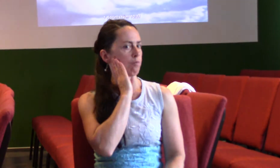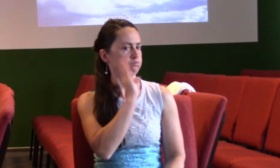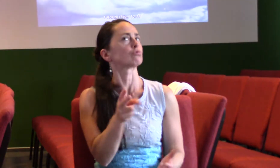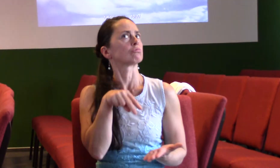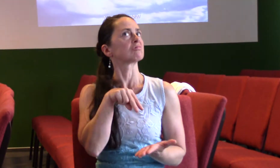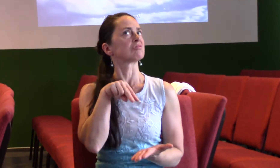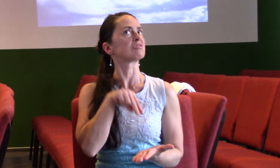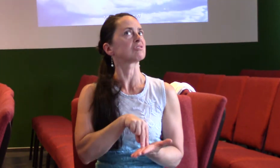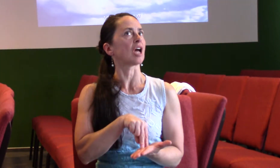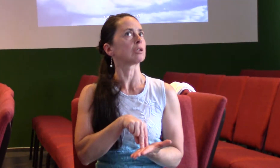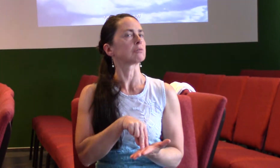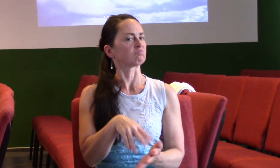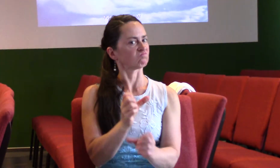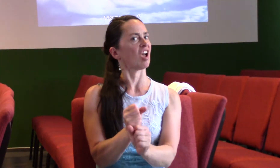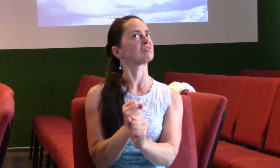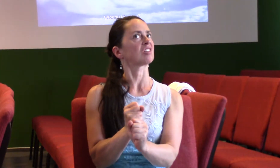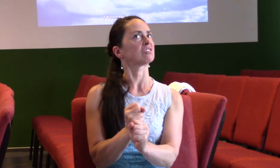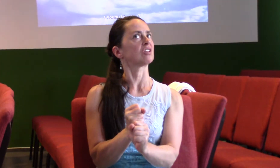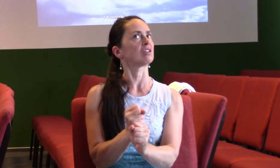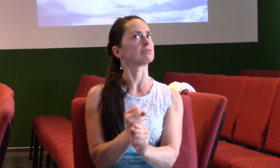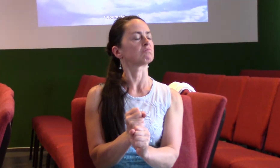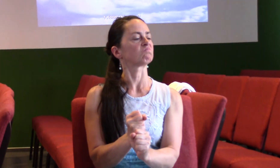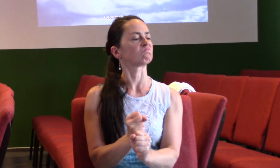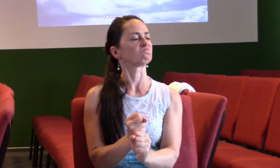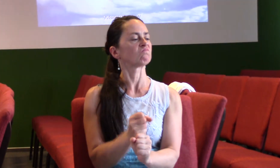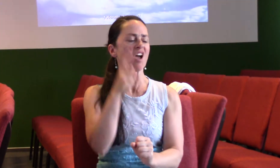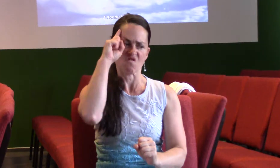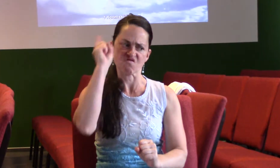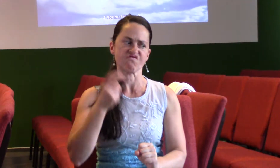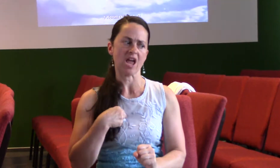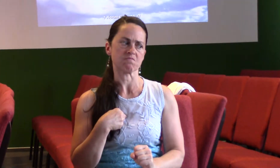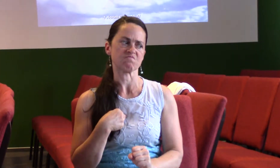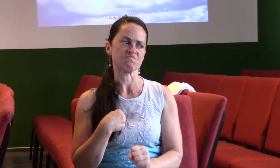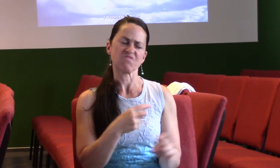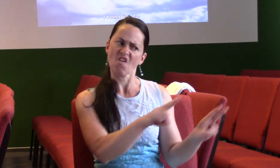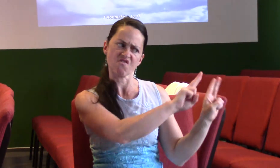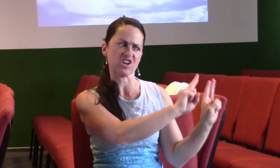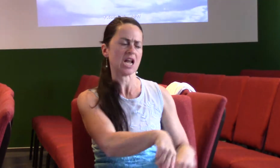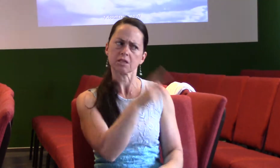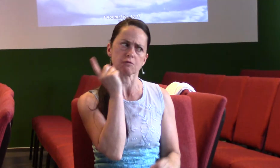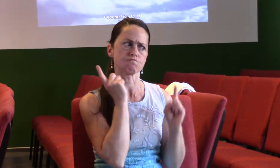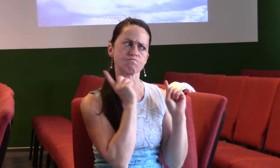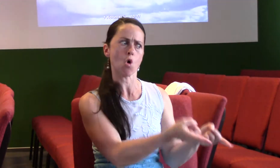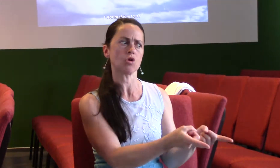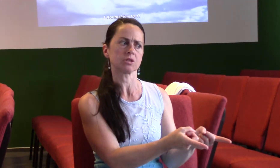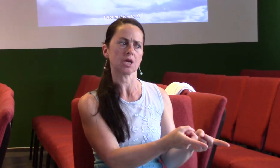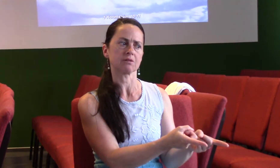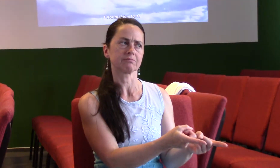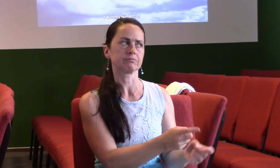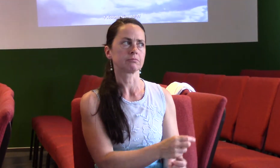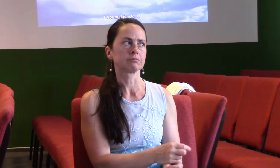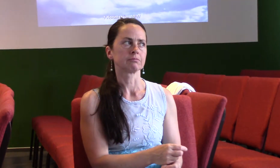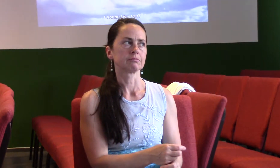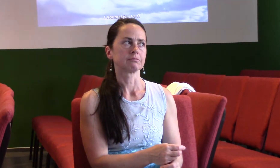Musí vrátit. Musí je nahradit. Ty, co ukrad. Poněvadž, naše bojování není